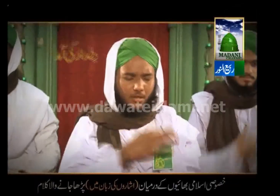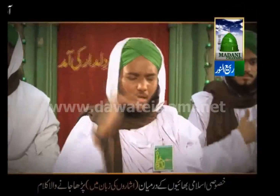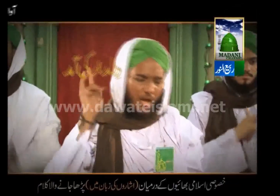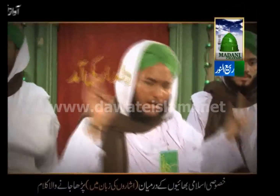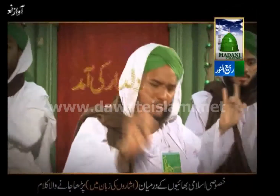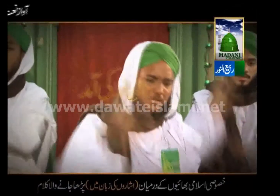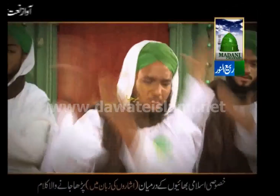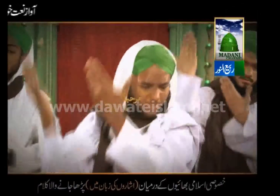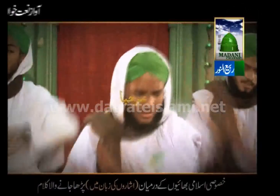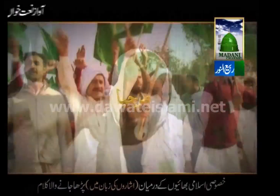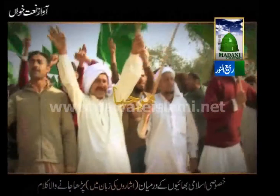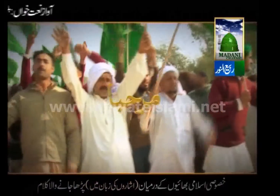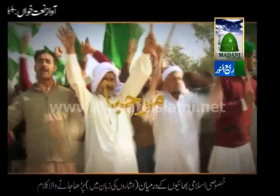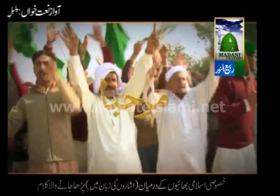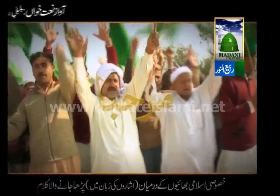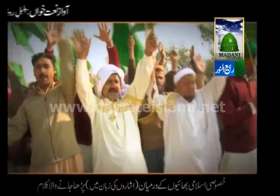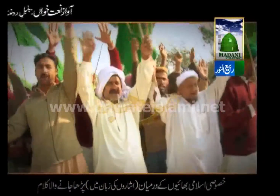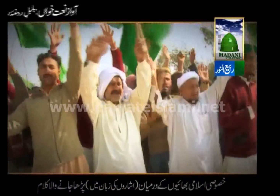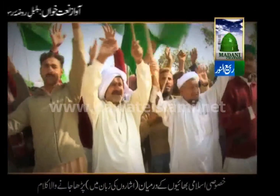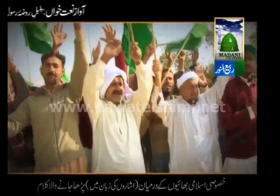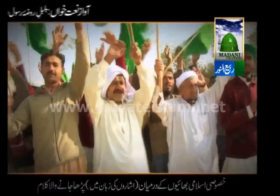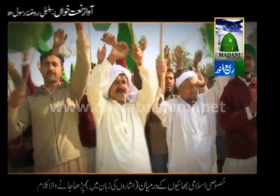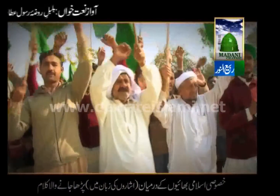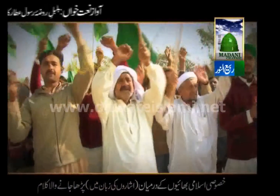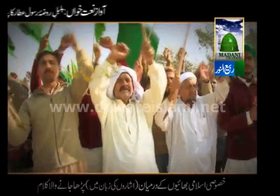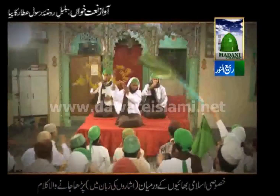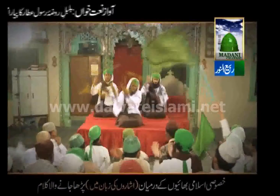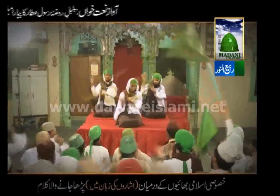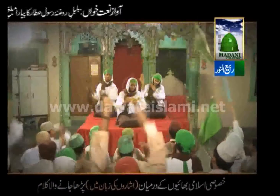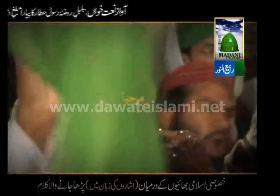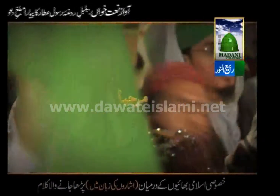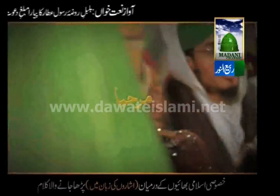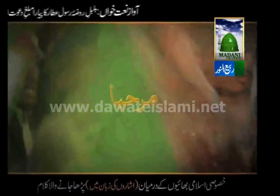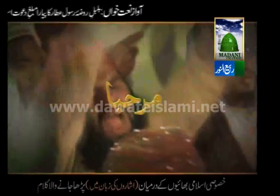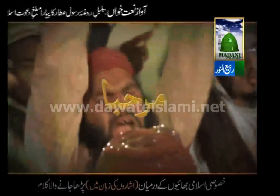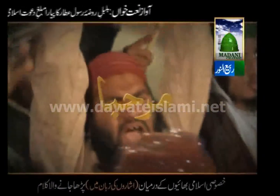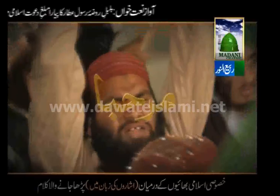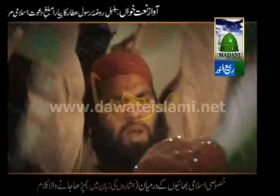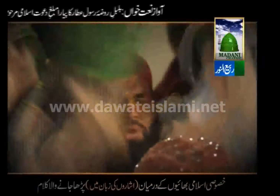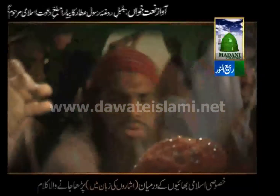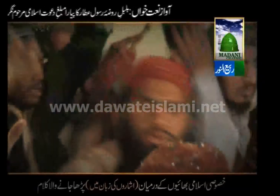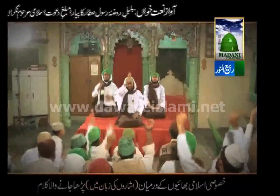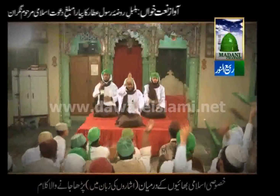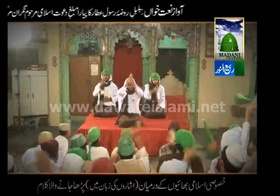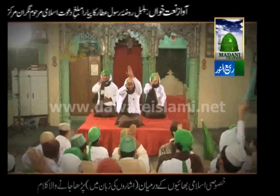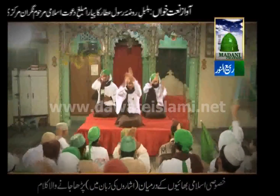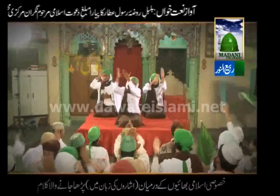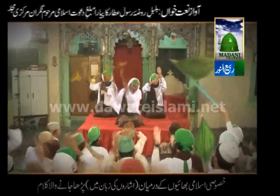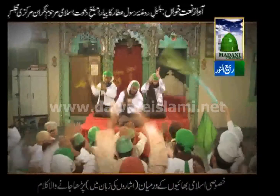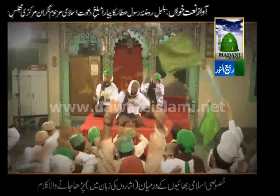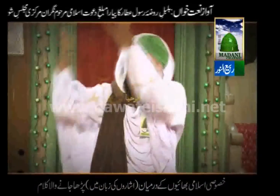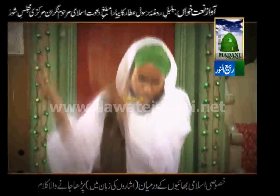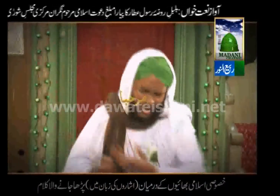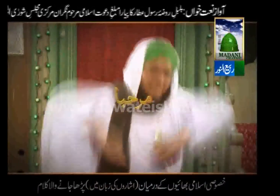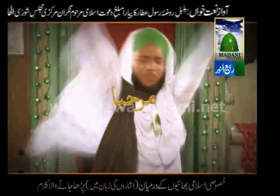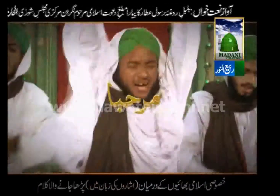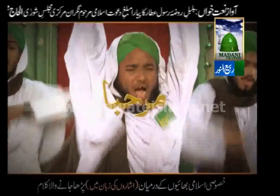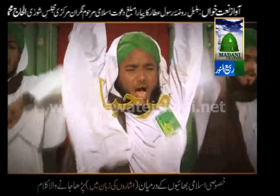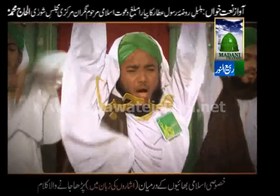دلدار کی آمد مرحبا مختار کی آمد مرحبا بابا کی آمد